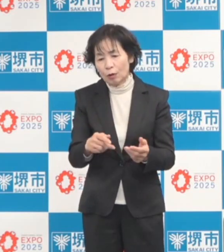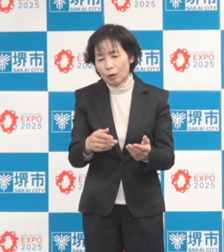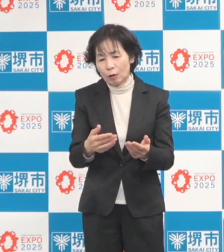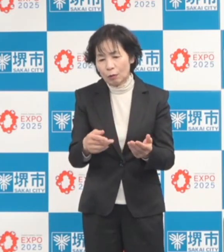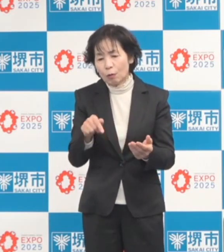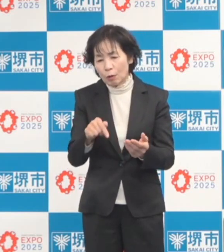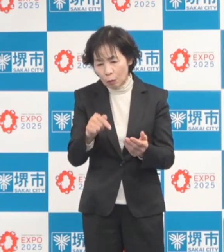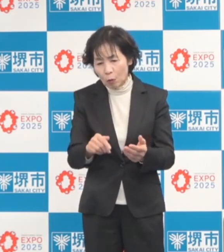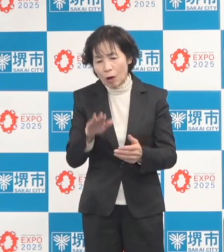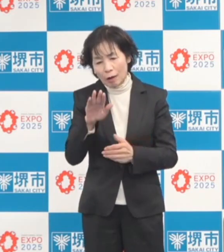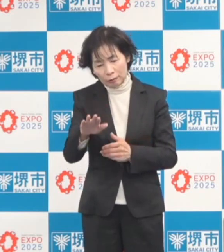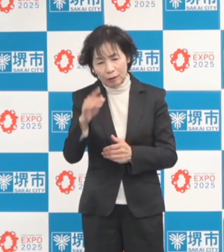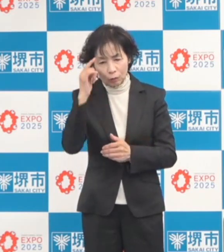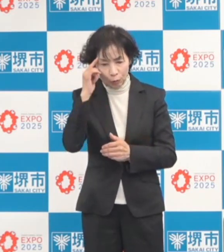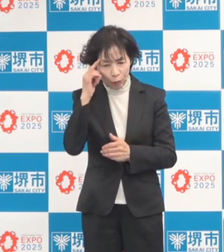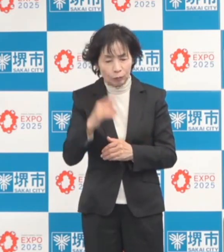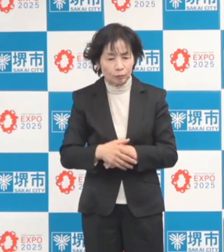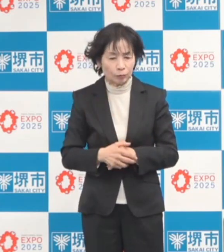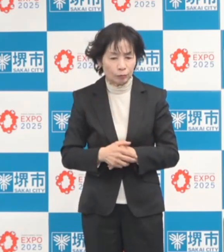が、